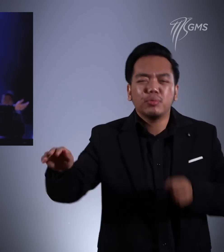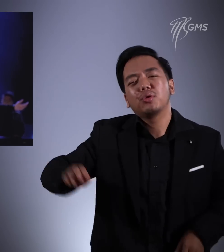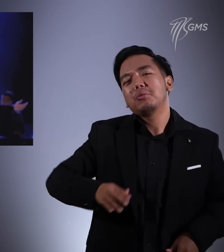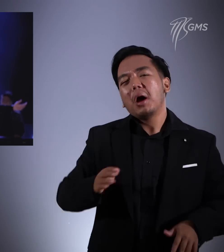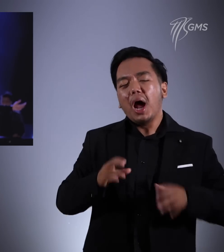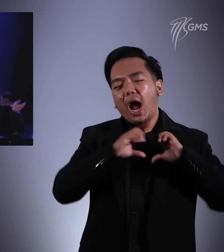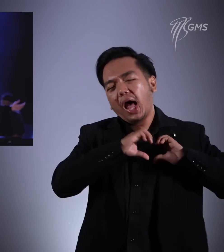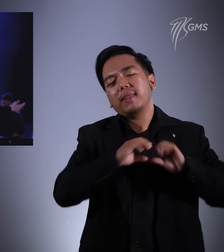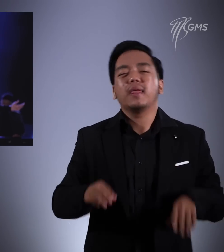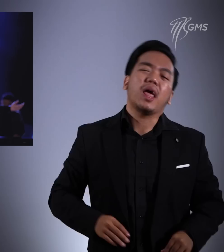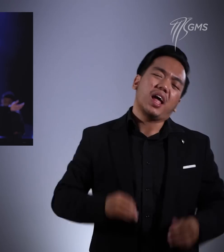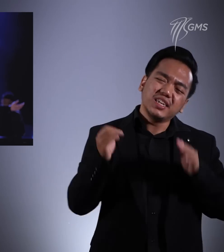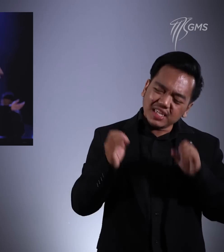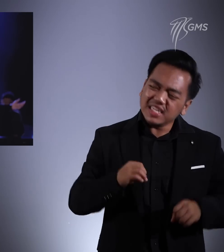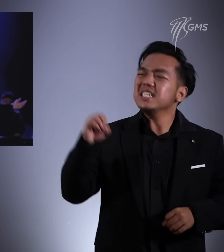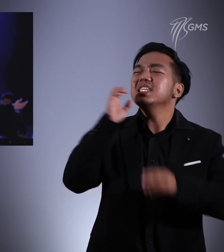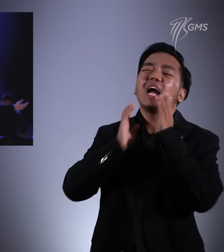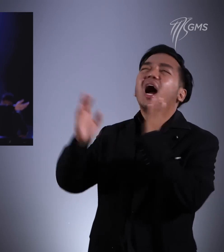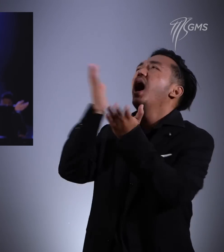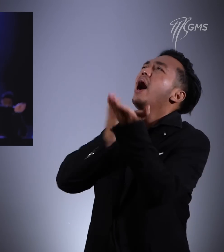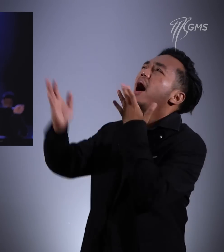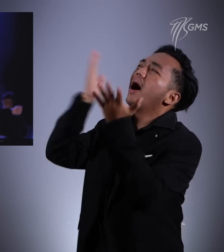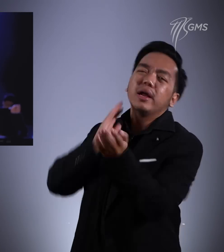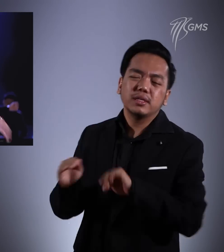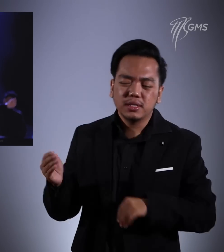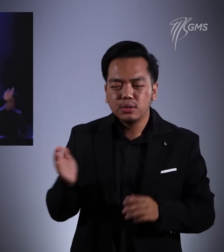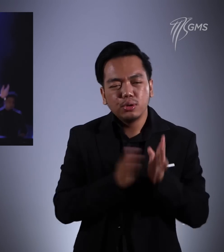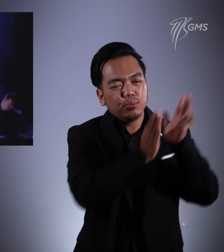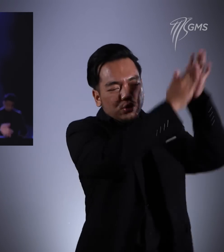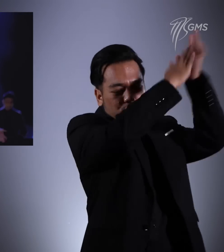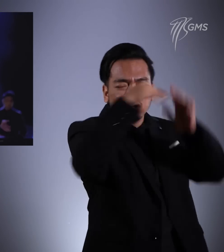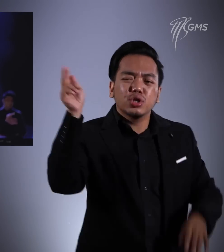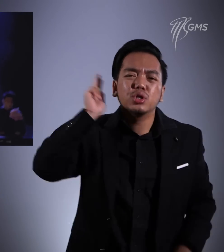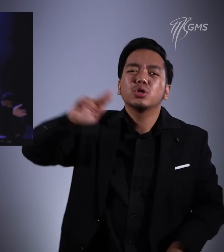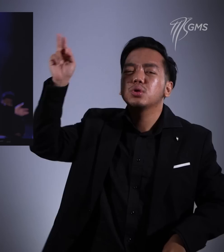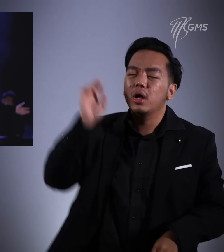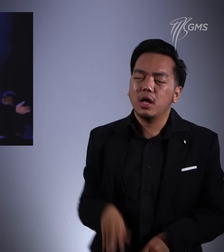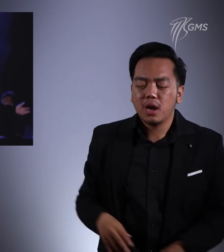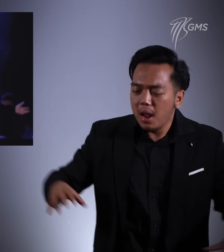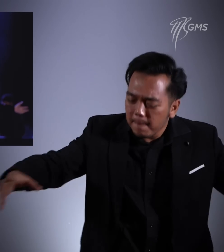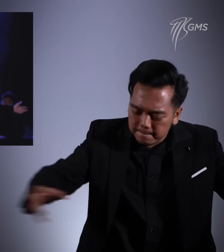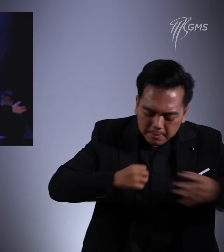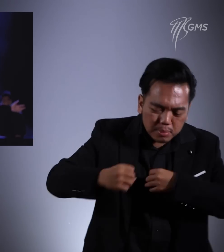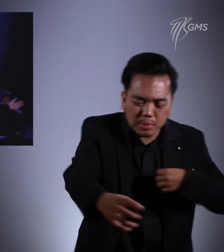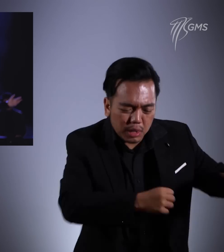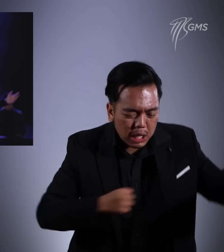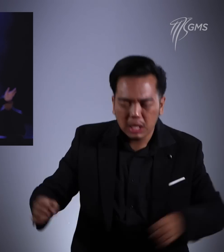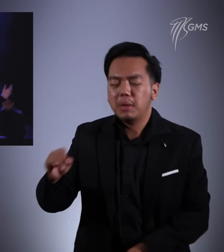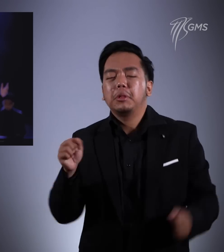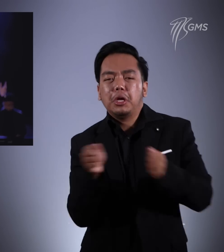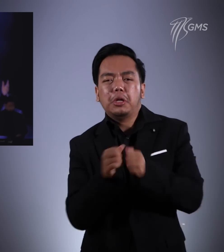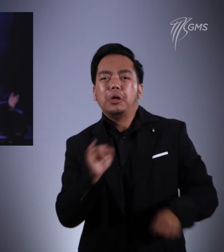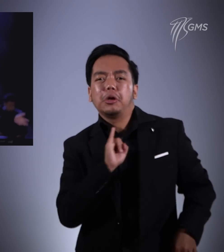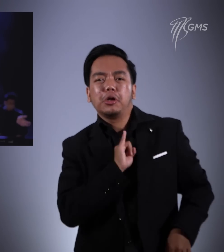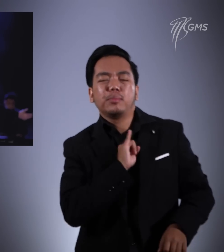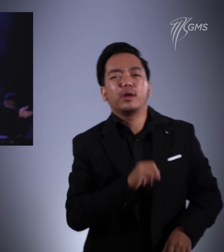keluar. Ambil harpa-harpa itu dari tembok-tembok di hati. Mulai petik dengan iman, mulai bernubuat. Aku akan